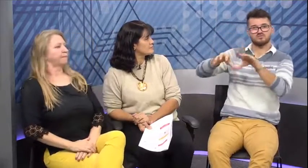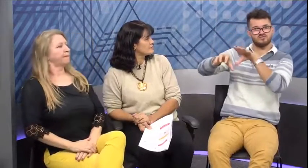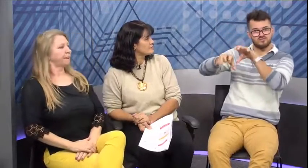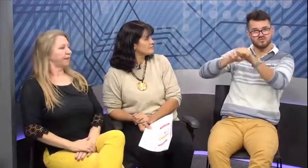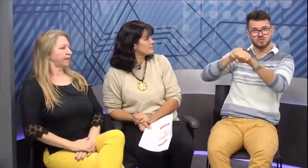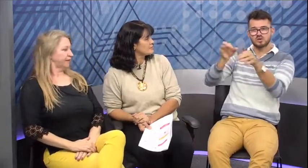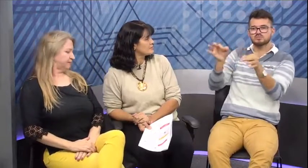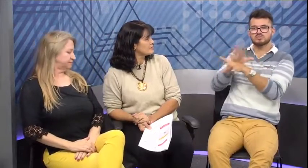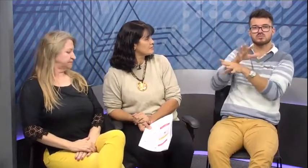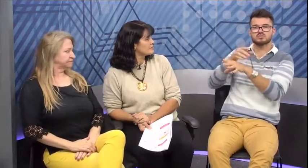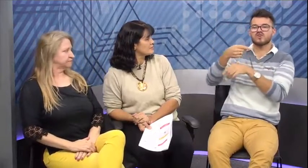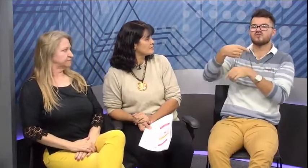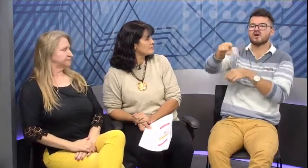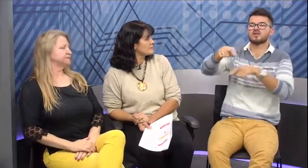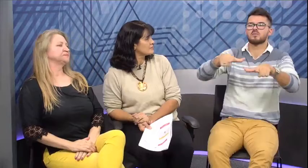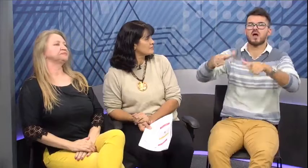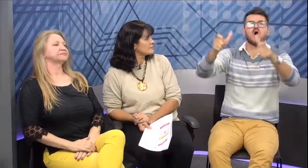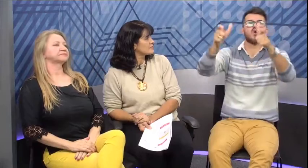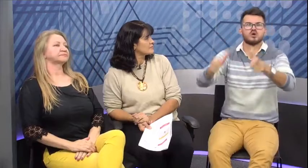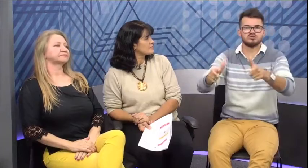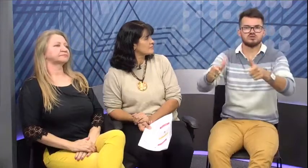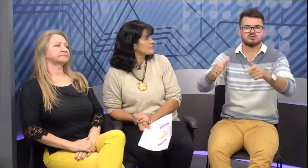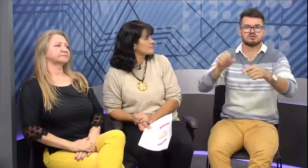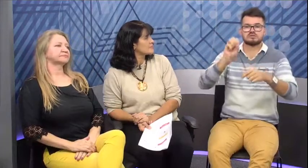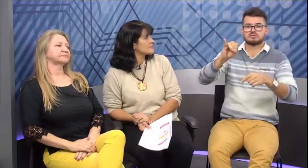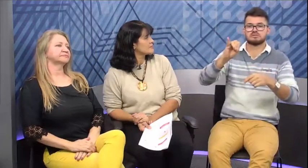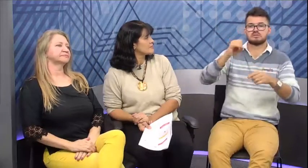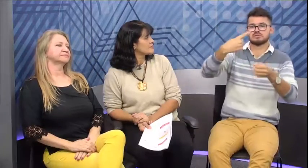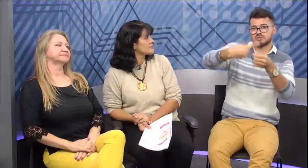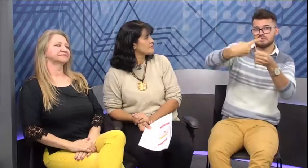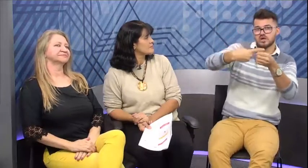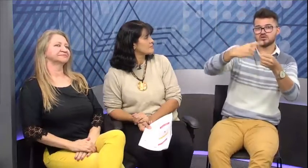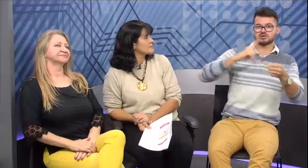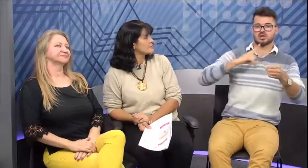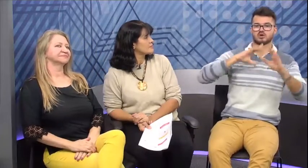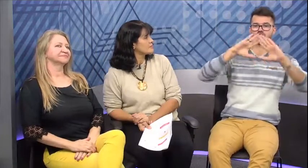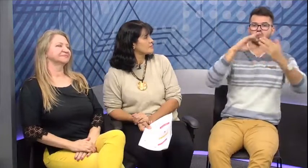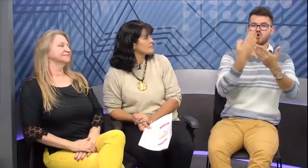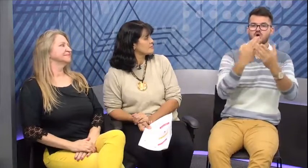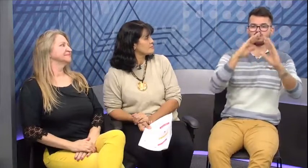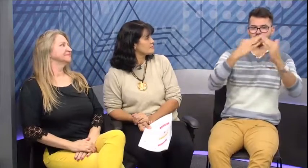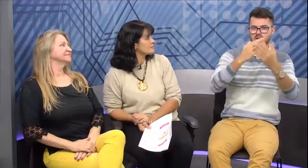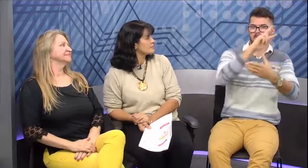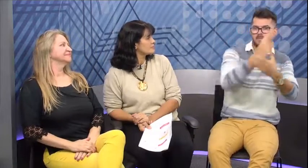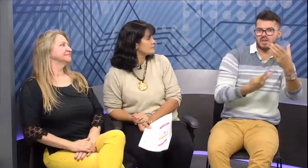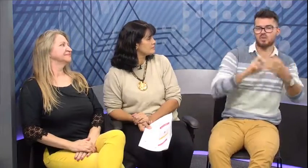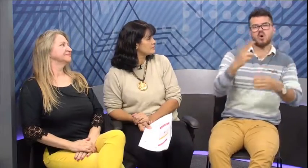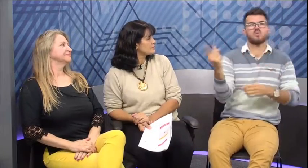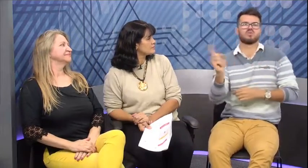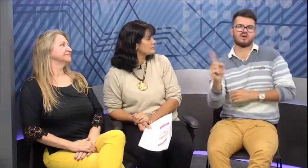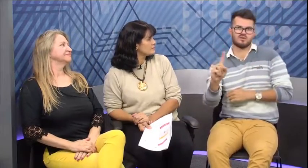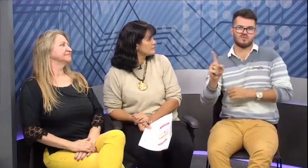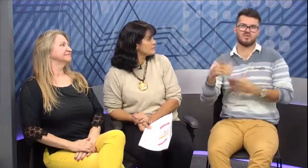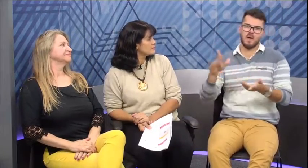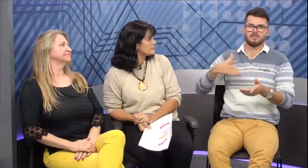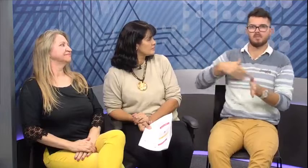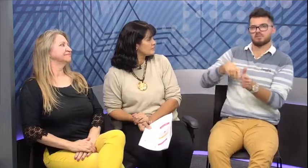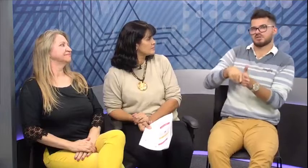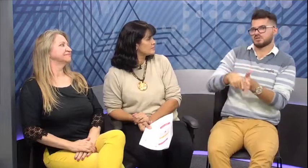na faculdade, aquele que já é formado em letras libras, onde que ele vai trabalhar e como que será o seu ensino nessa escola, se vai ser bilíngue ou